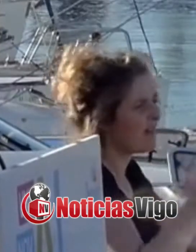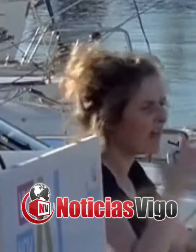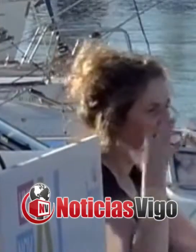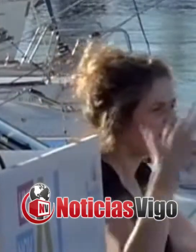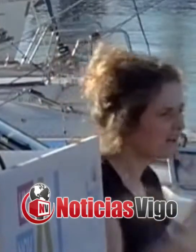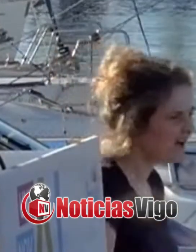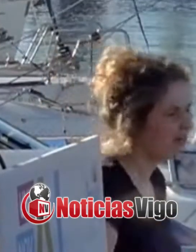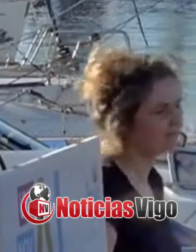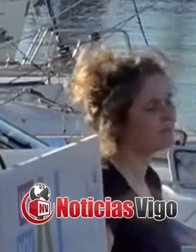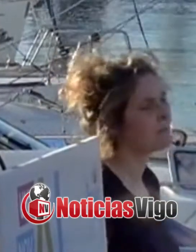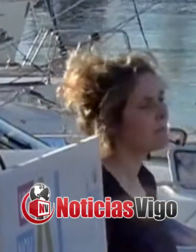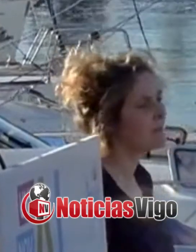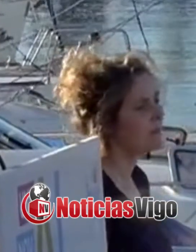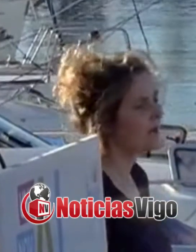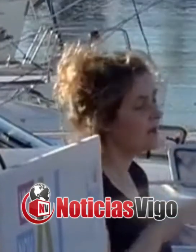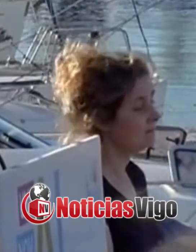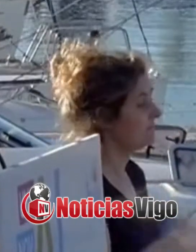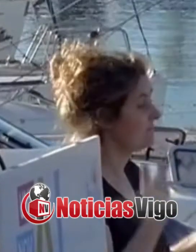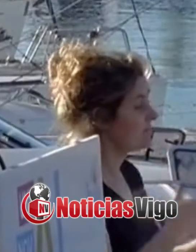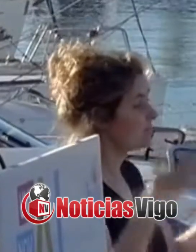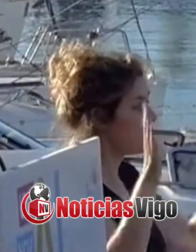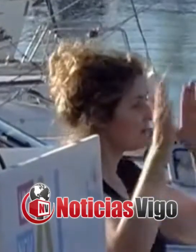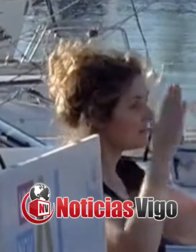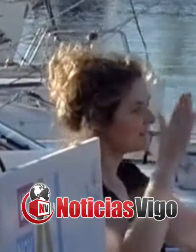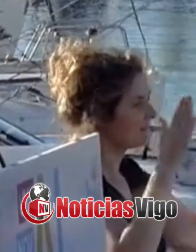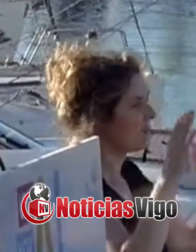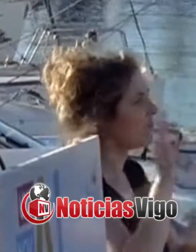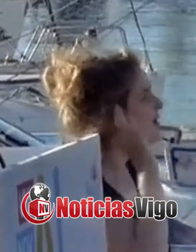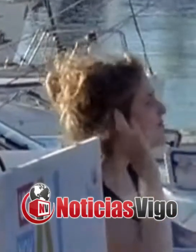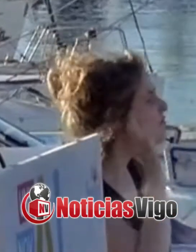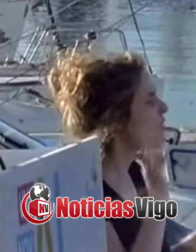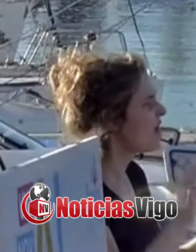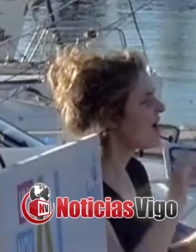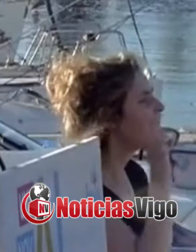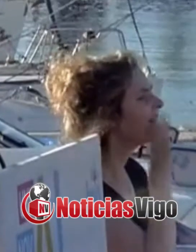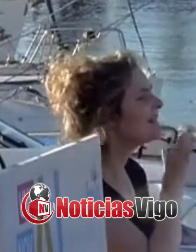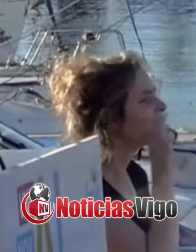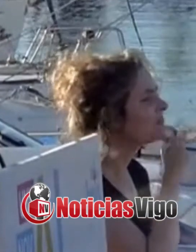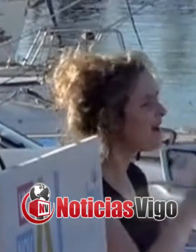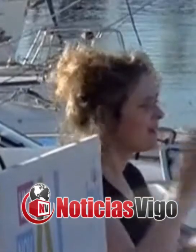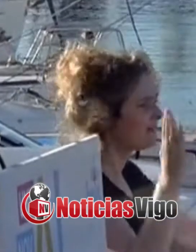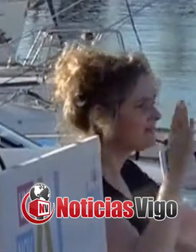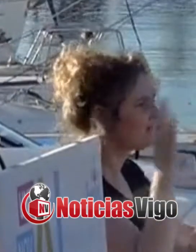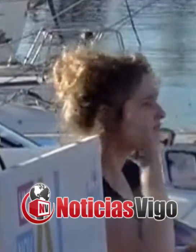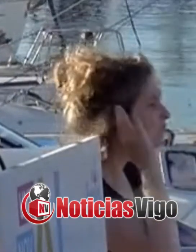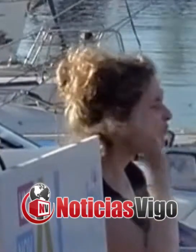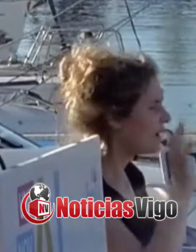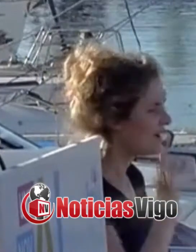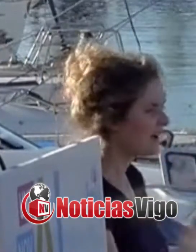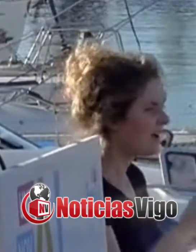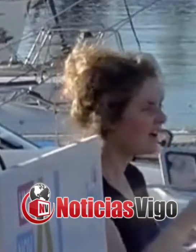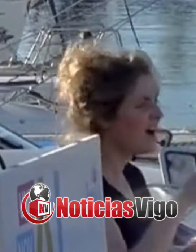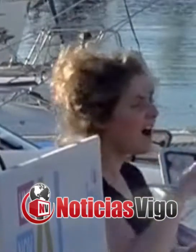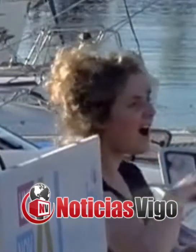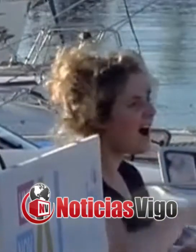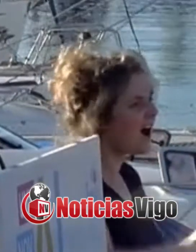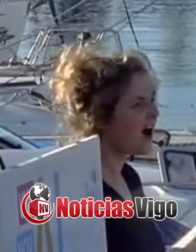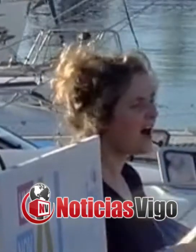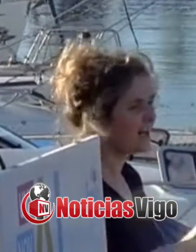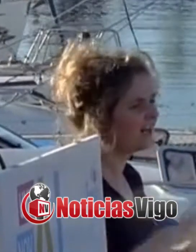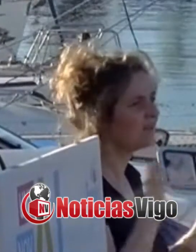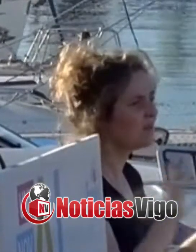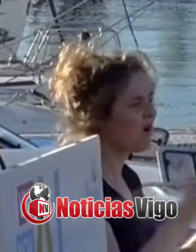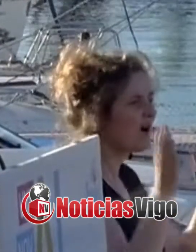realidade. Estamos no tempo das mulleres, no século das mulleres. Galiza